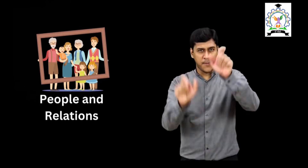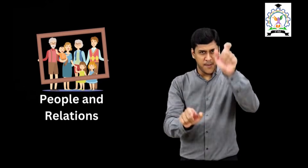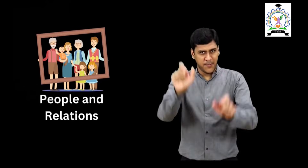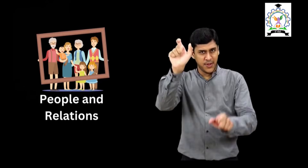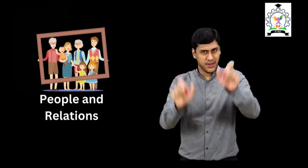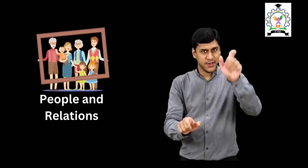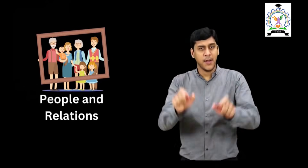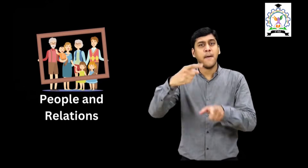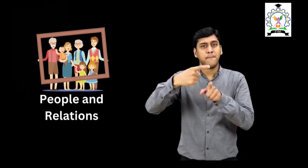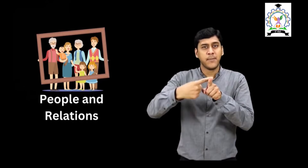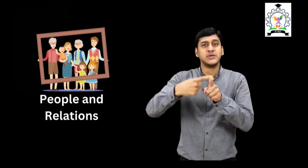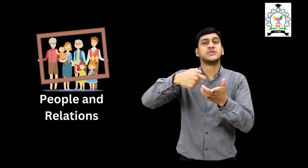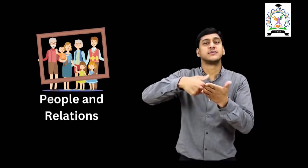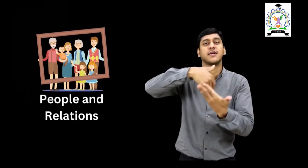लोग एवं संबंध।